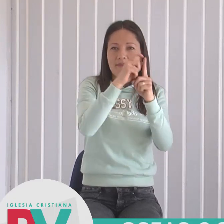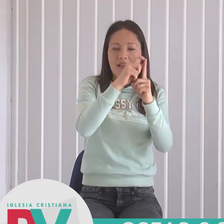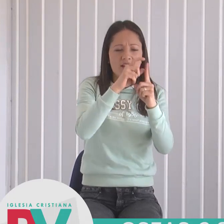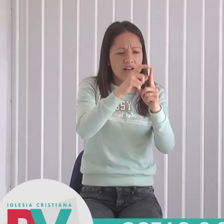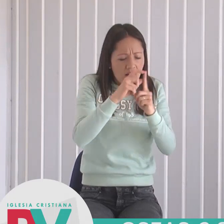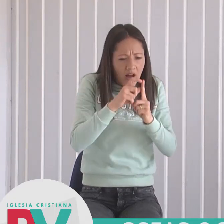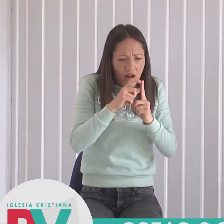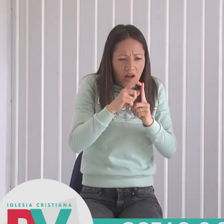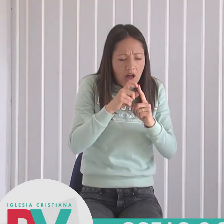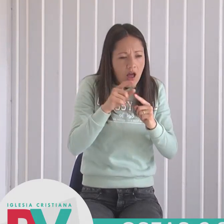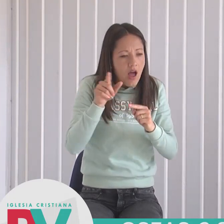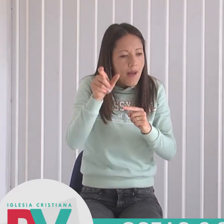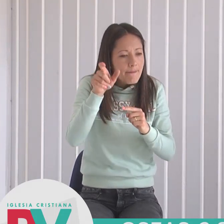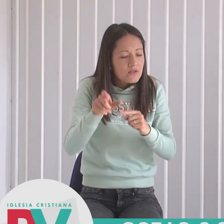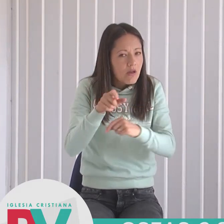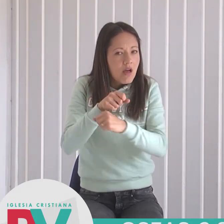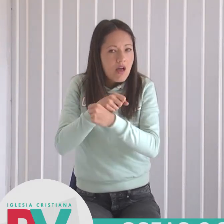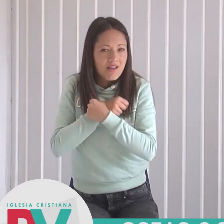que ama.